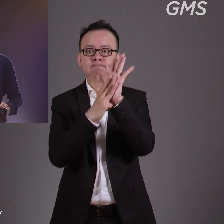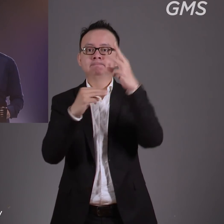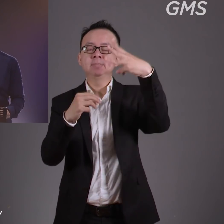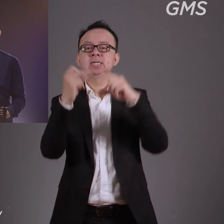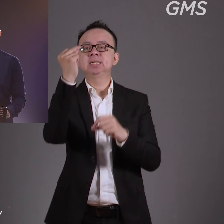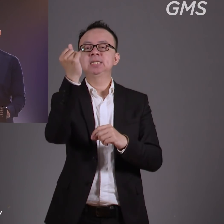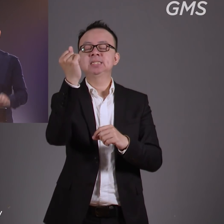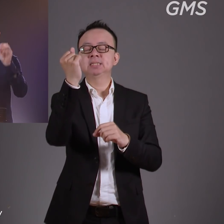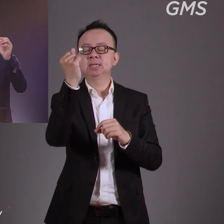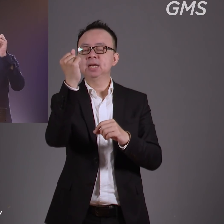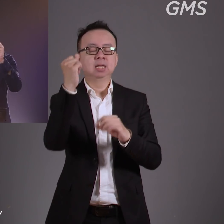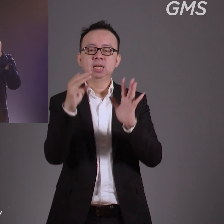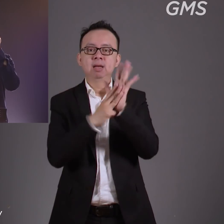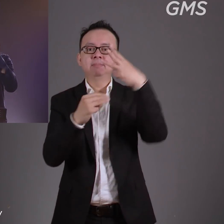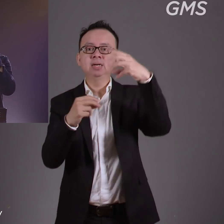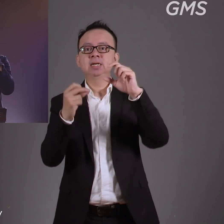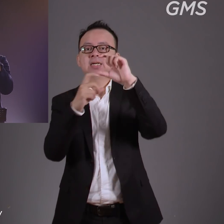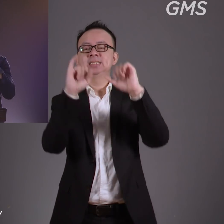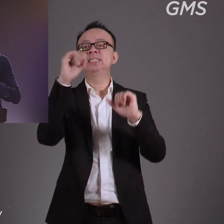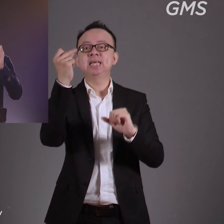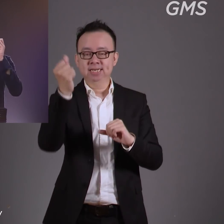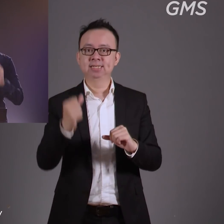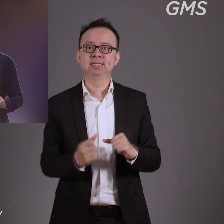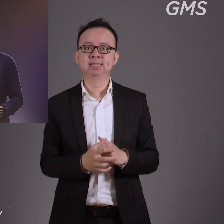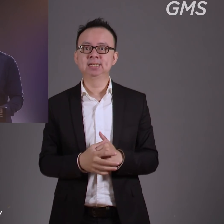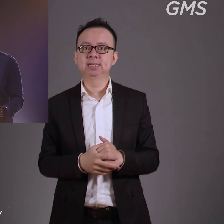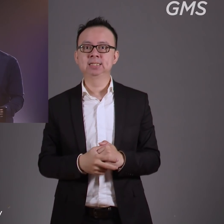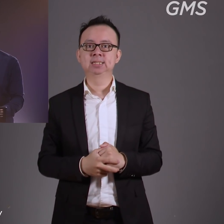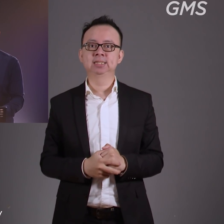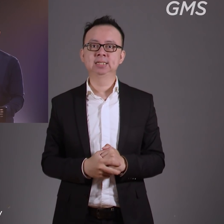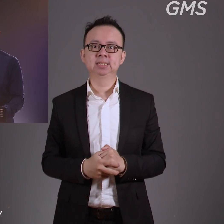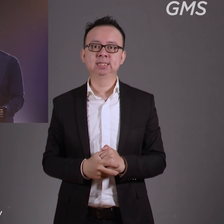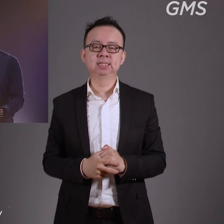Kanaan. Keluar dari Mesir dikejar sama Firaun keturunan Ham.